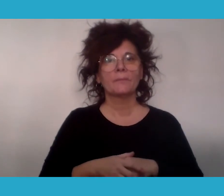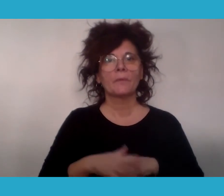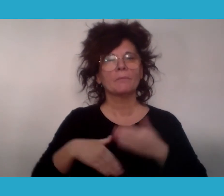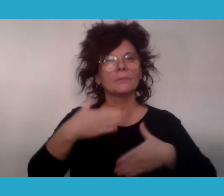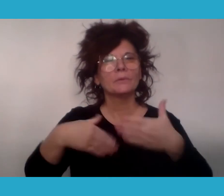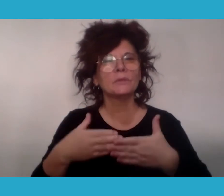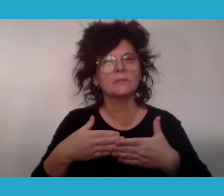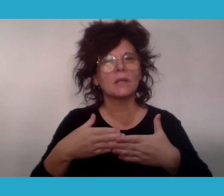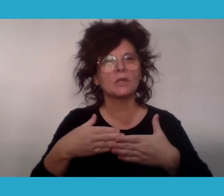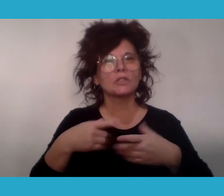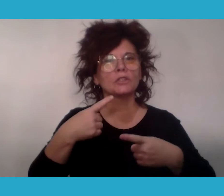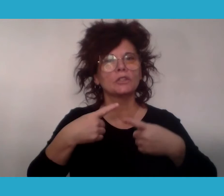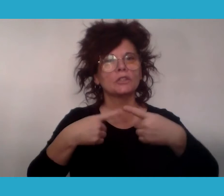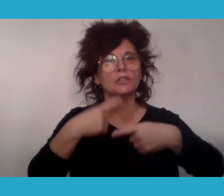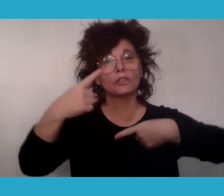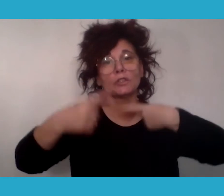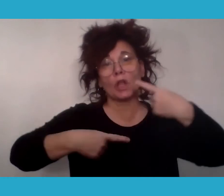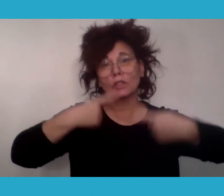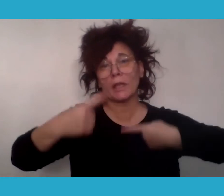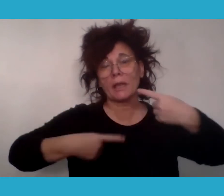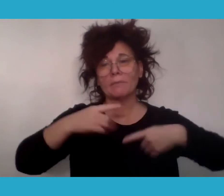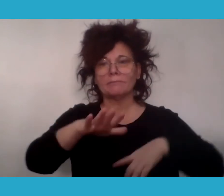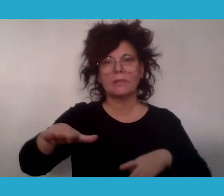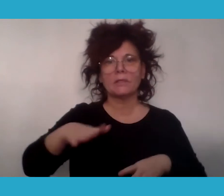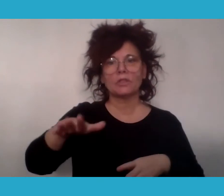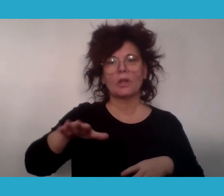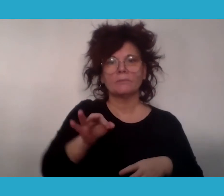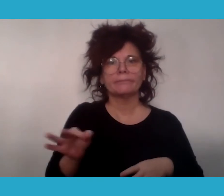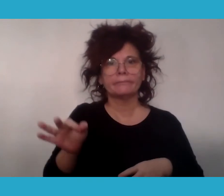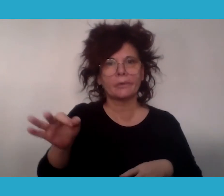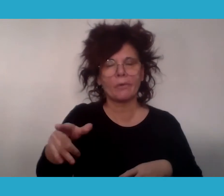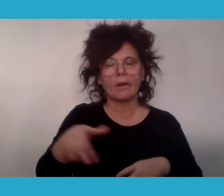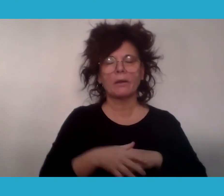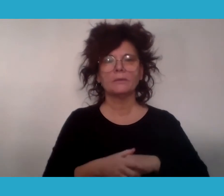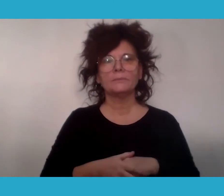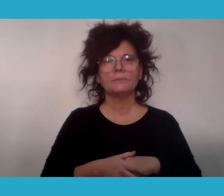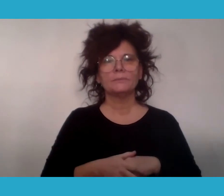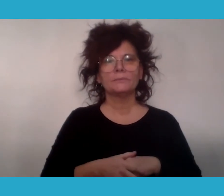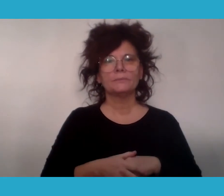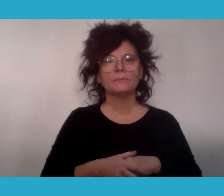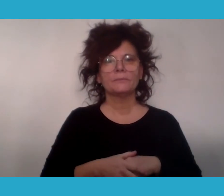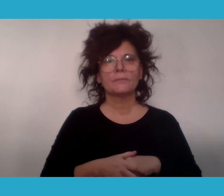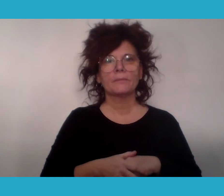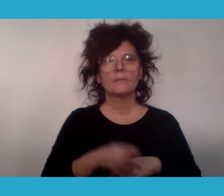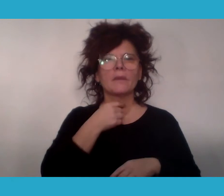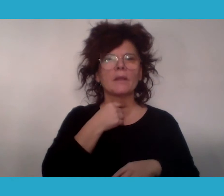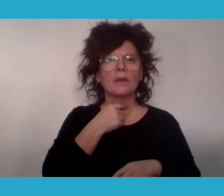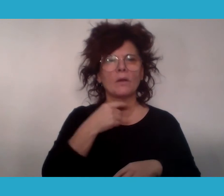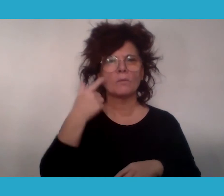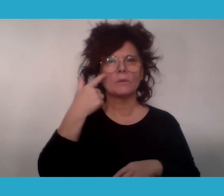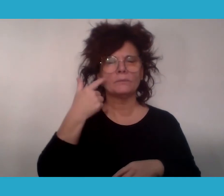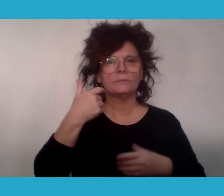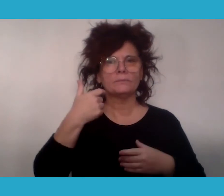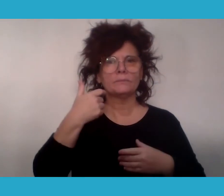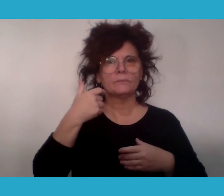para un desarrollo sostenible, sobre todo en zonas rurales. Se quiere alcanzar así los